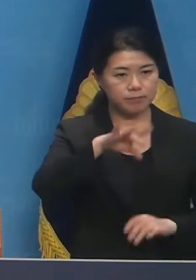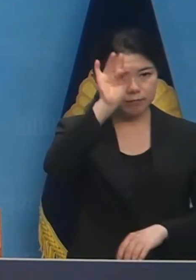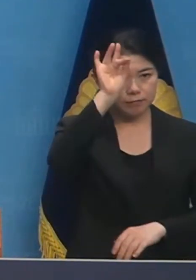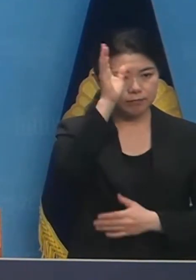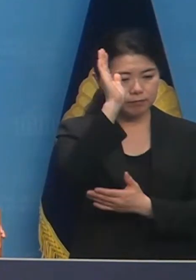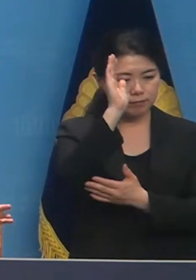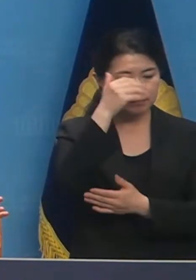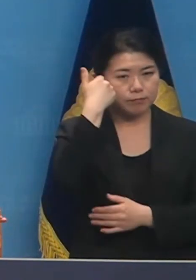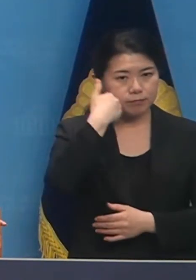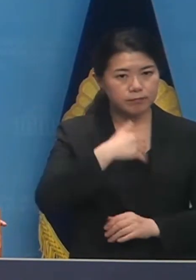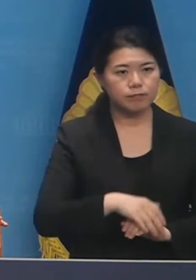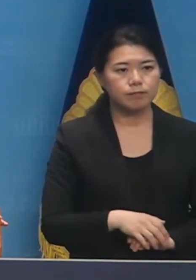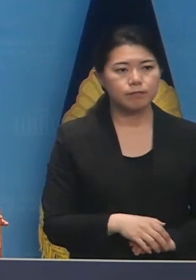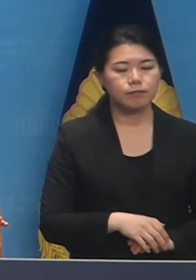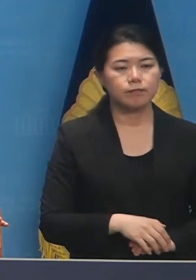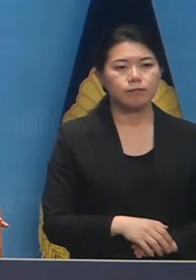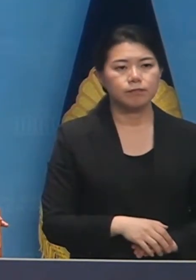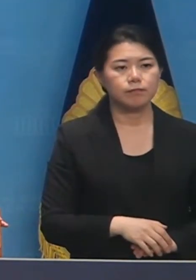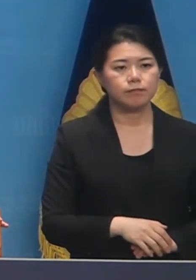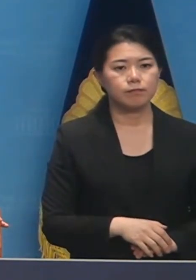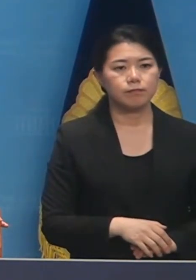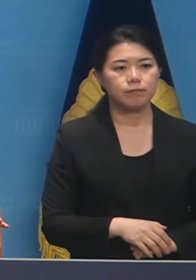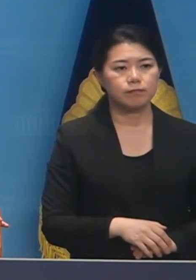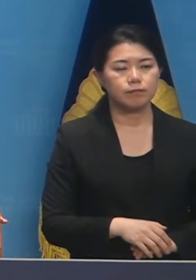먼저 발언해 주실 분은